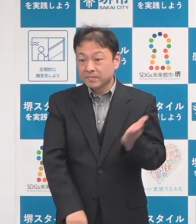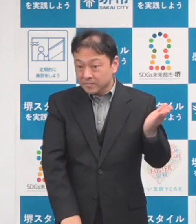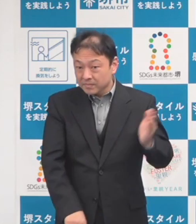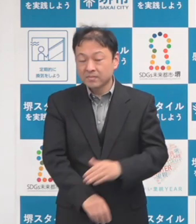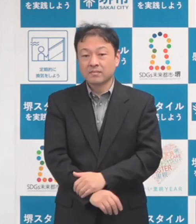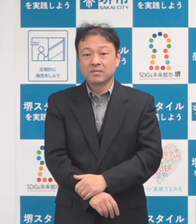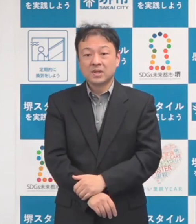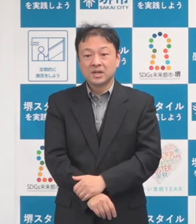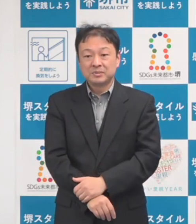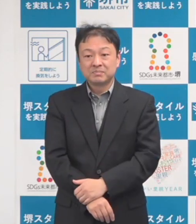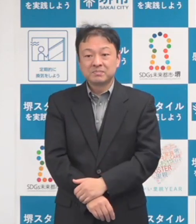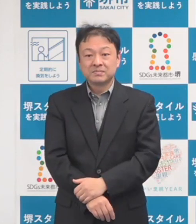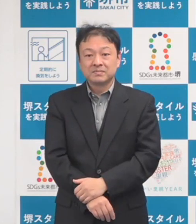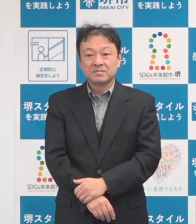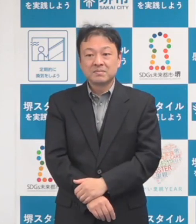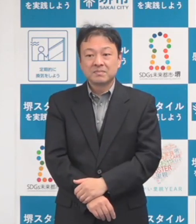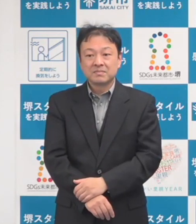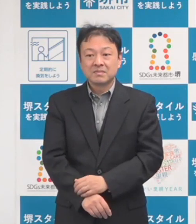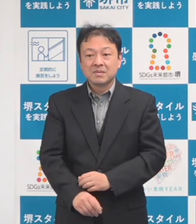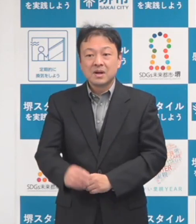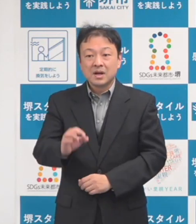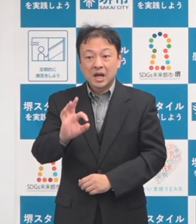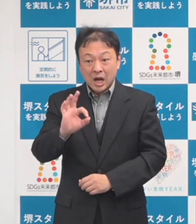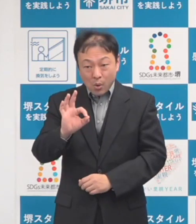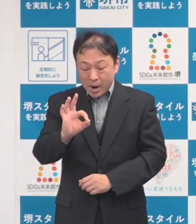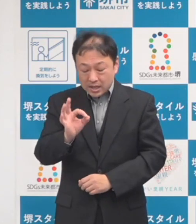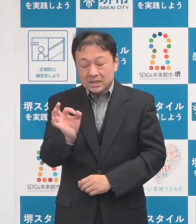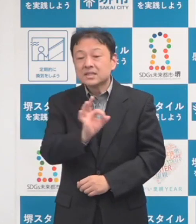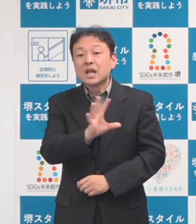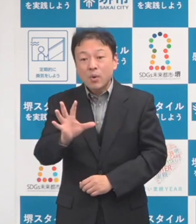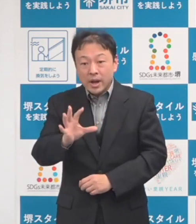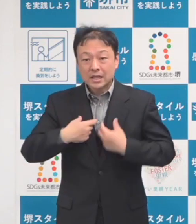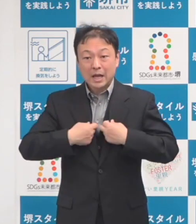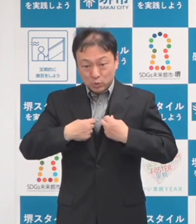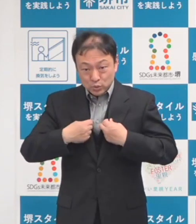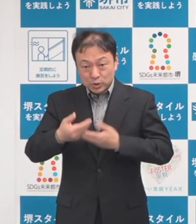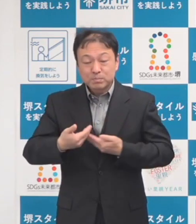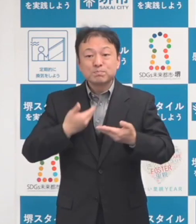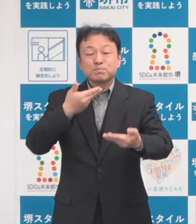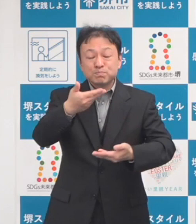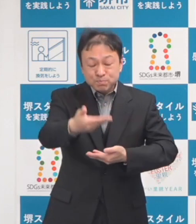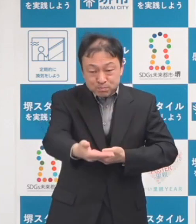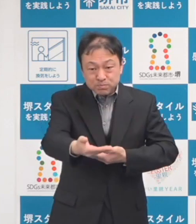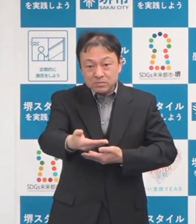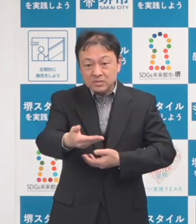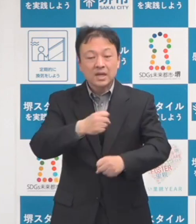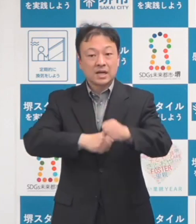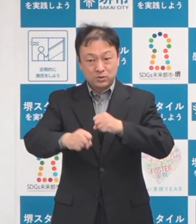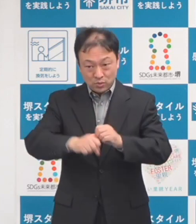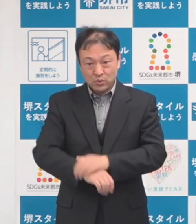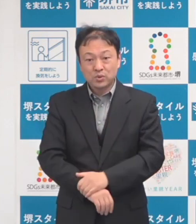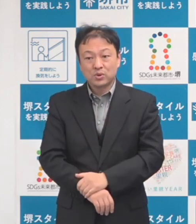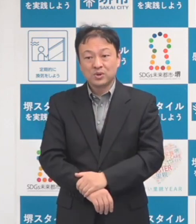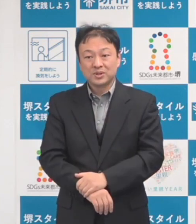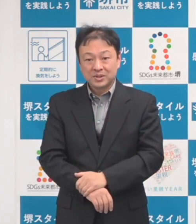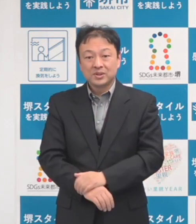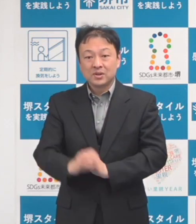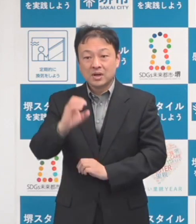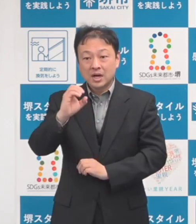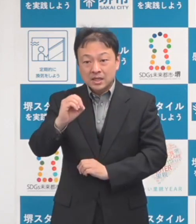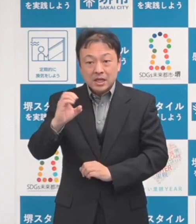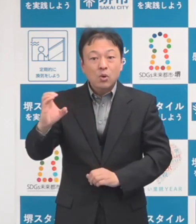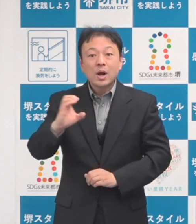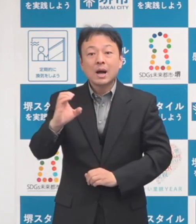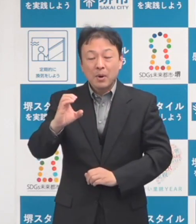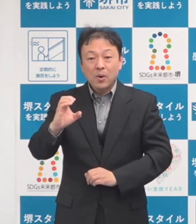ースの取り組みですね。ゼロ円で譲っていただくような取り組みでありましたり、 SDGs をゼロカーボンのエ